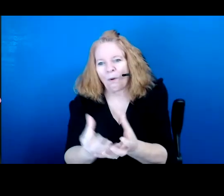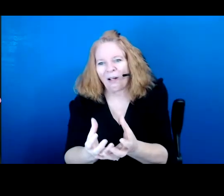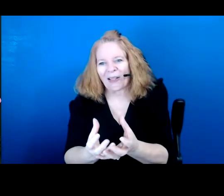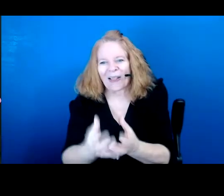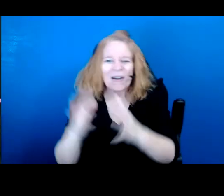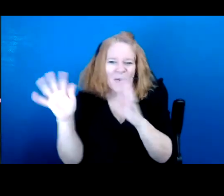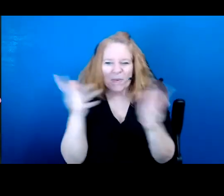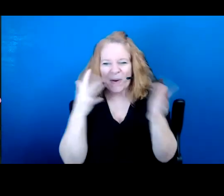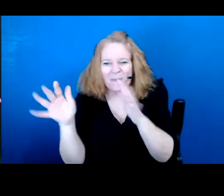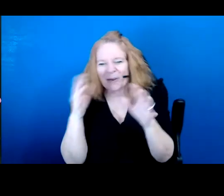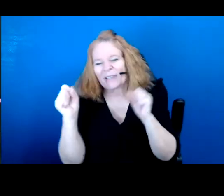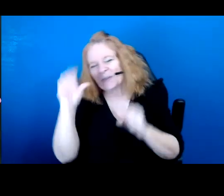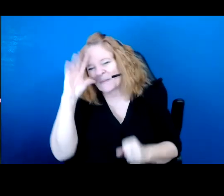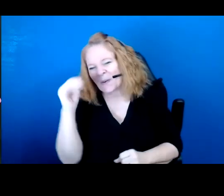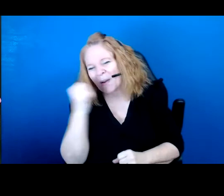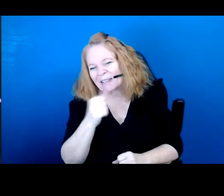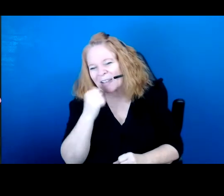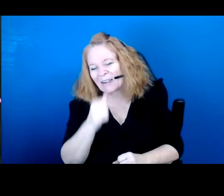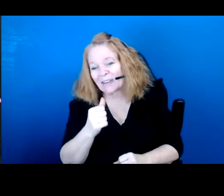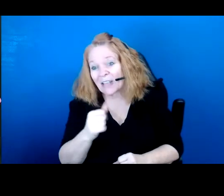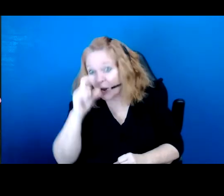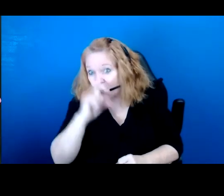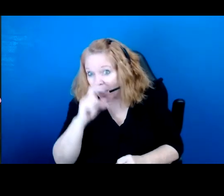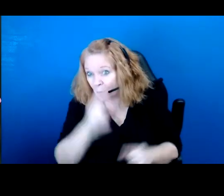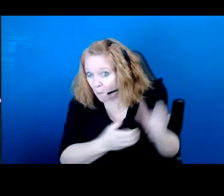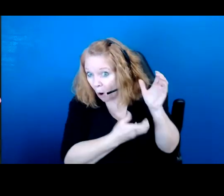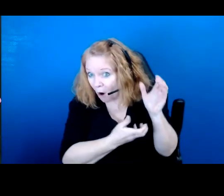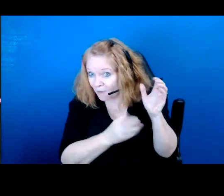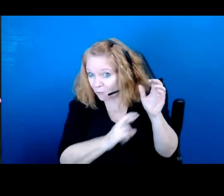sentirte completo ocurrido